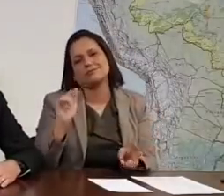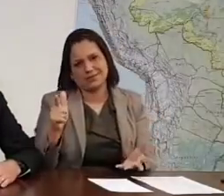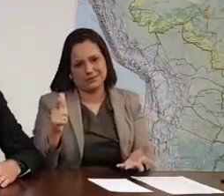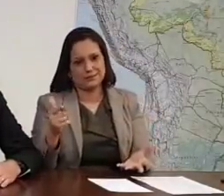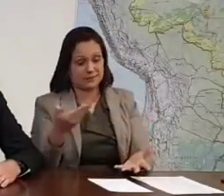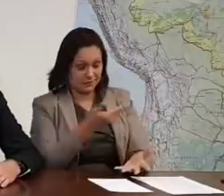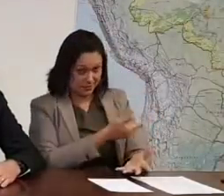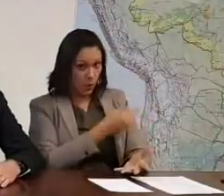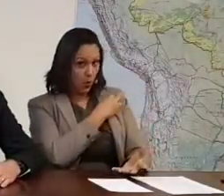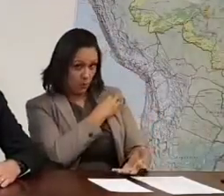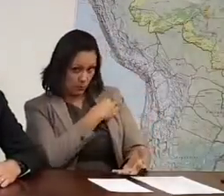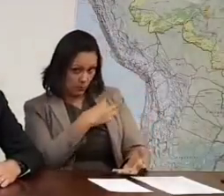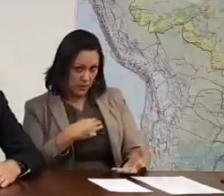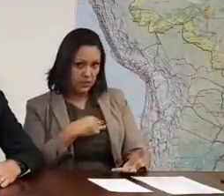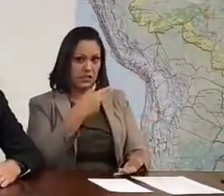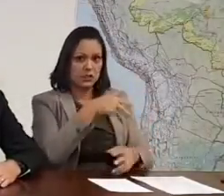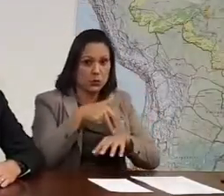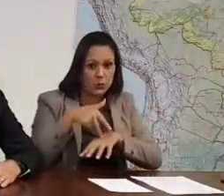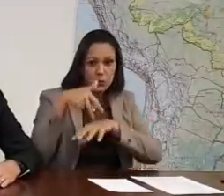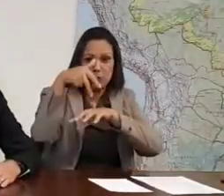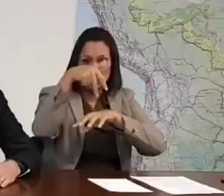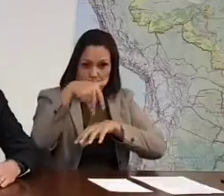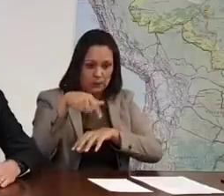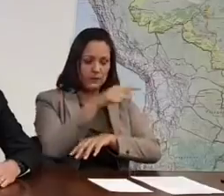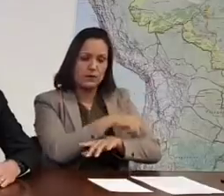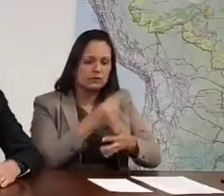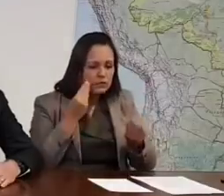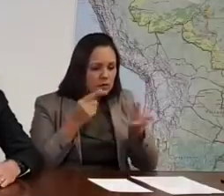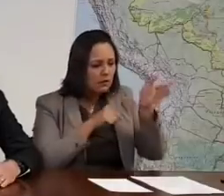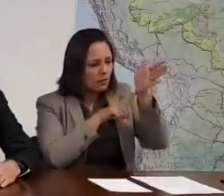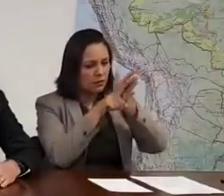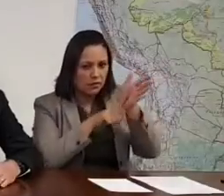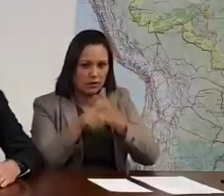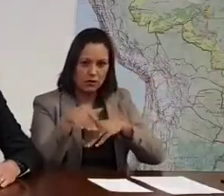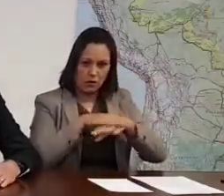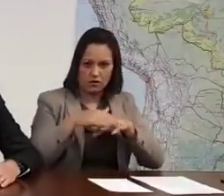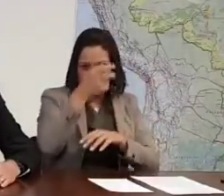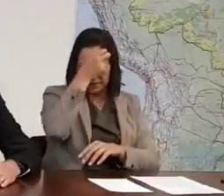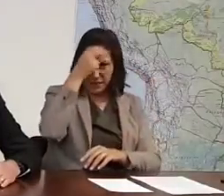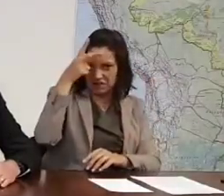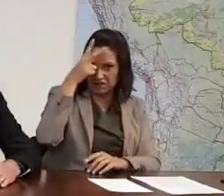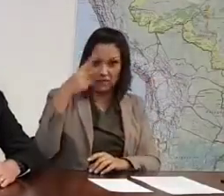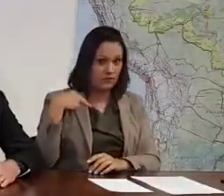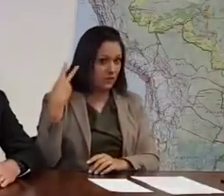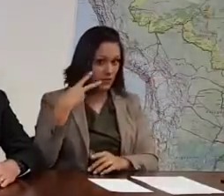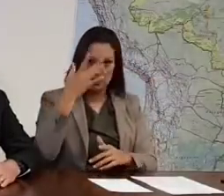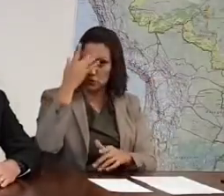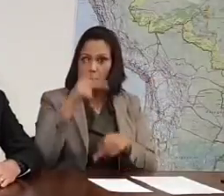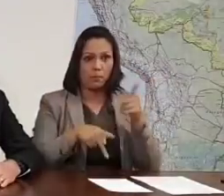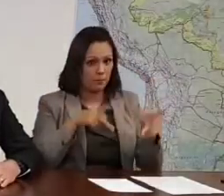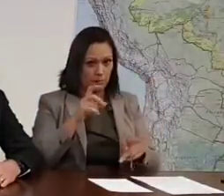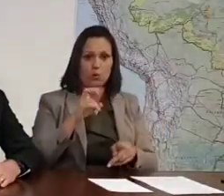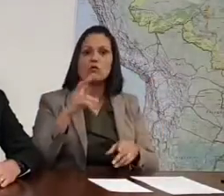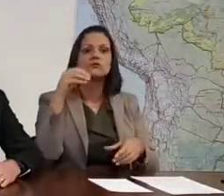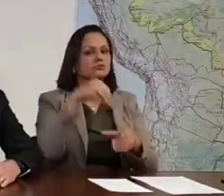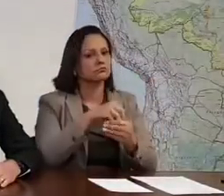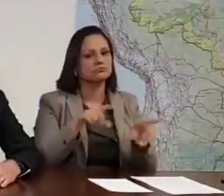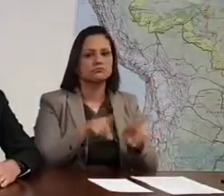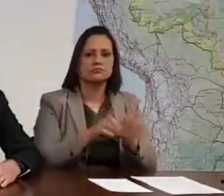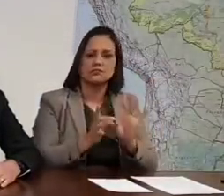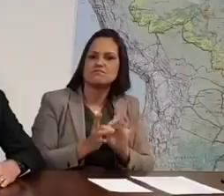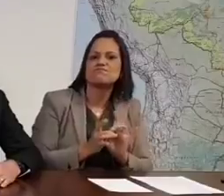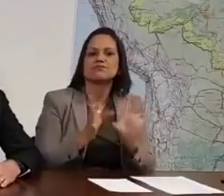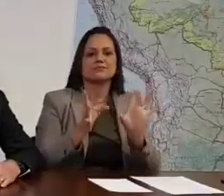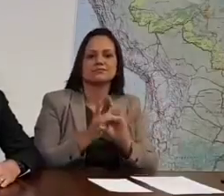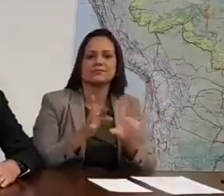as demandas, faz a devida triagem, né, pedido de prefeito, vereador, deputado, gente do povo também, e vai, então,